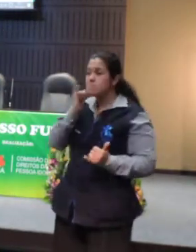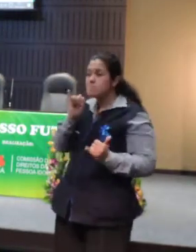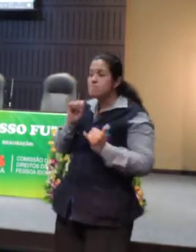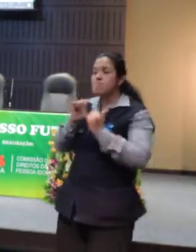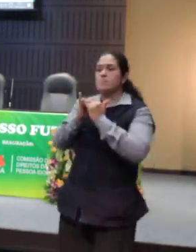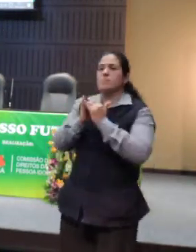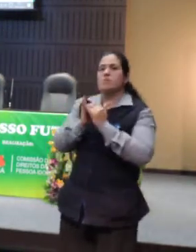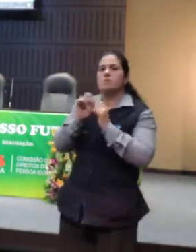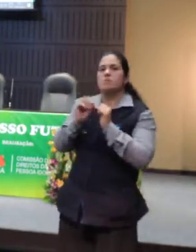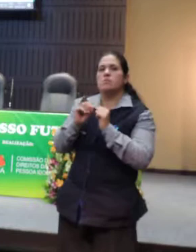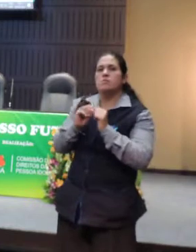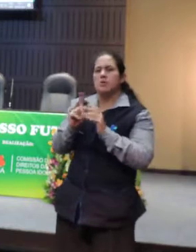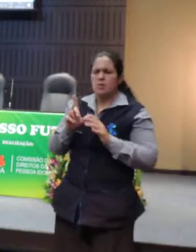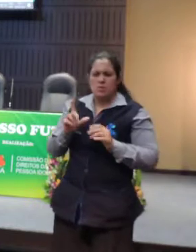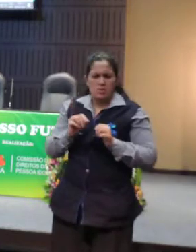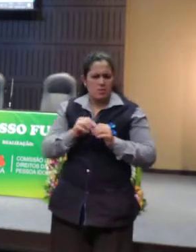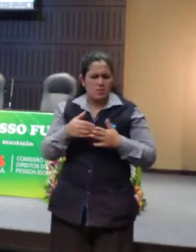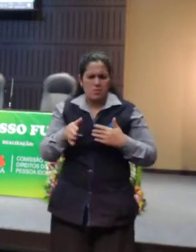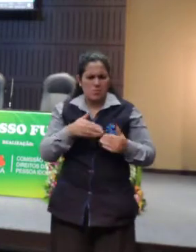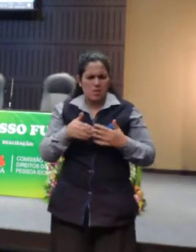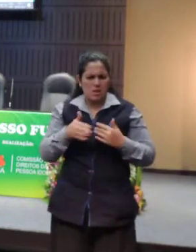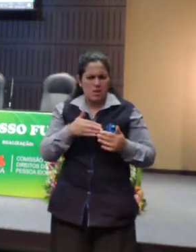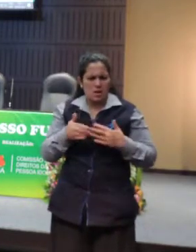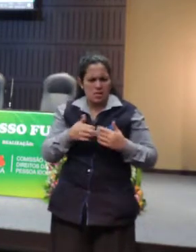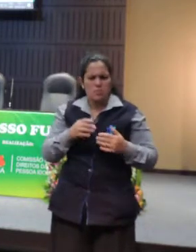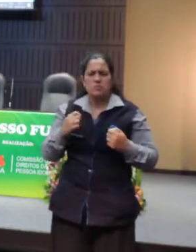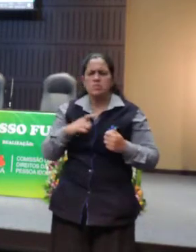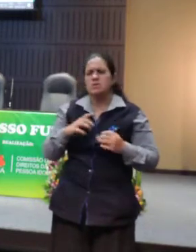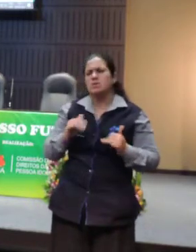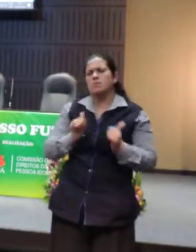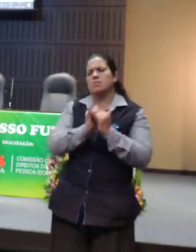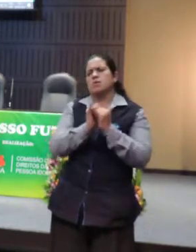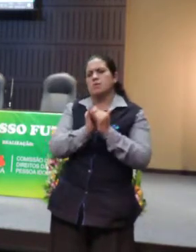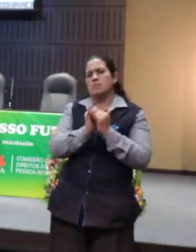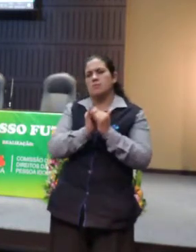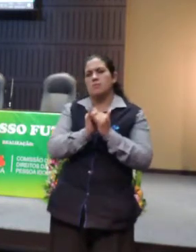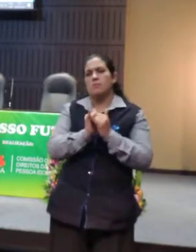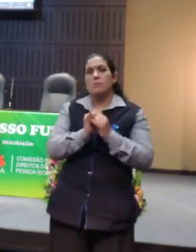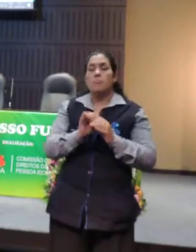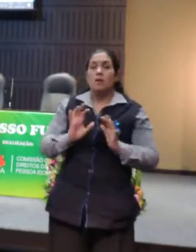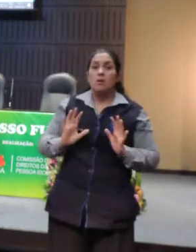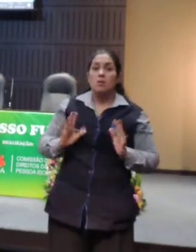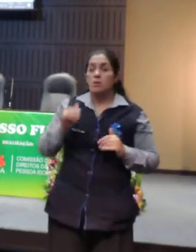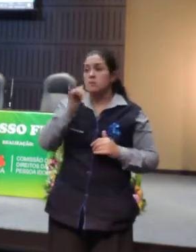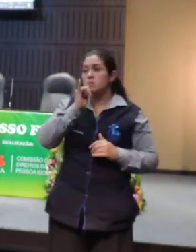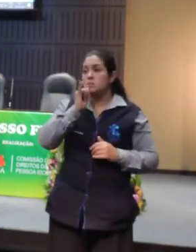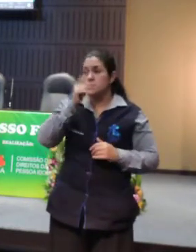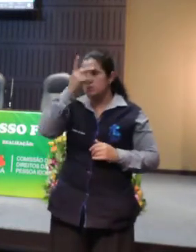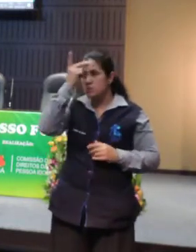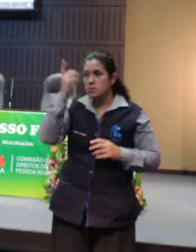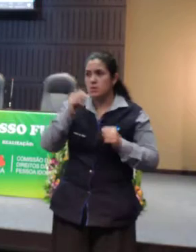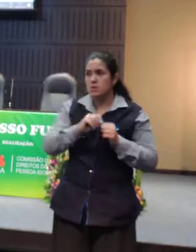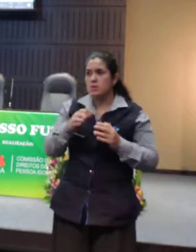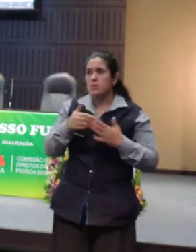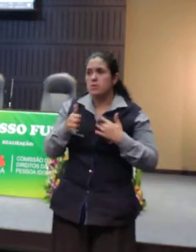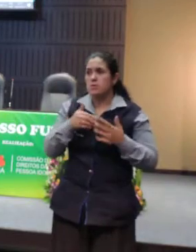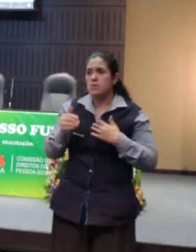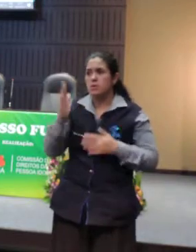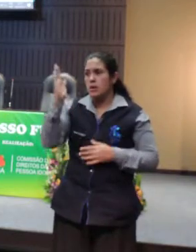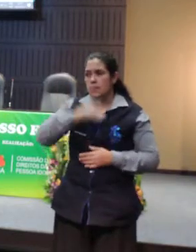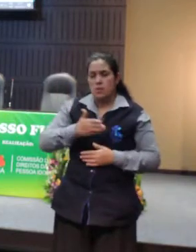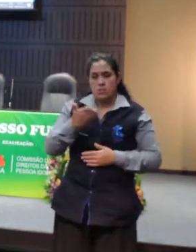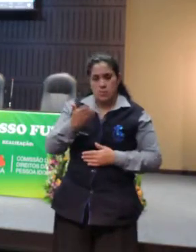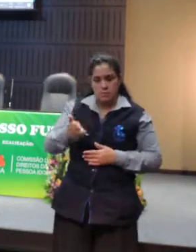maior vingança para alguém que te ferra é o perdão. Como assim? A partir do momento que alguém fez mal para